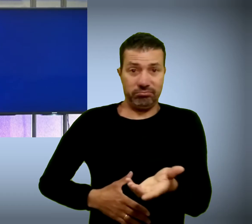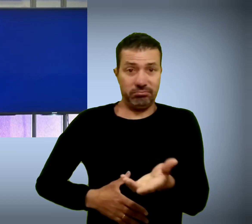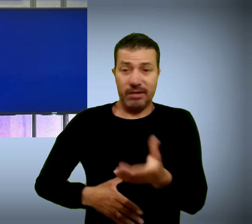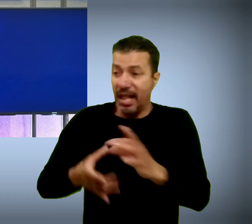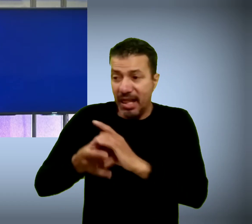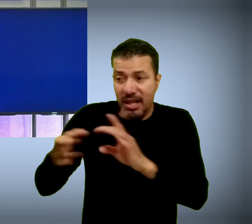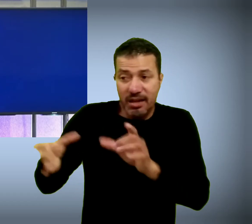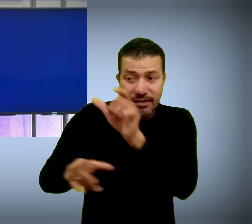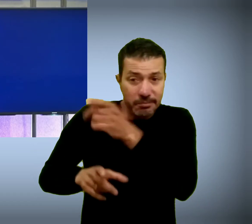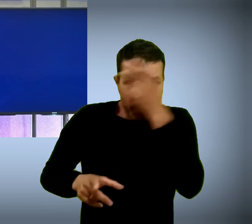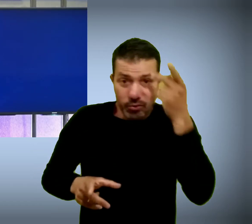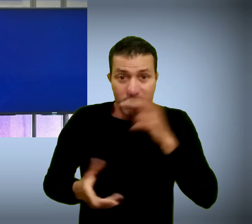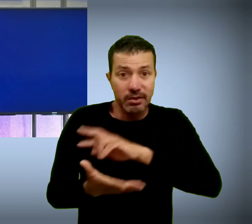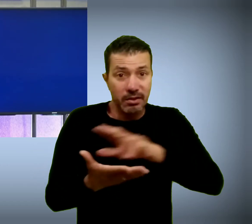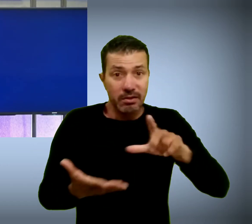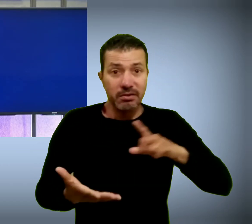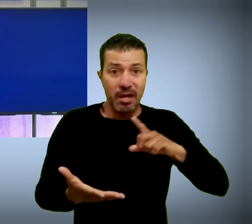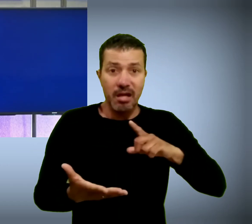ela tem.